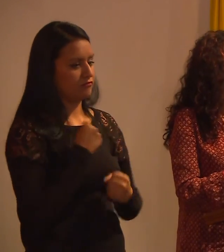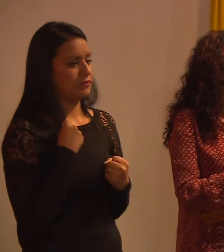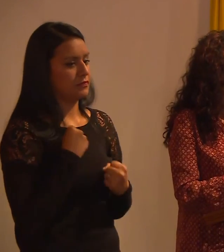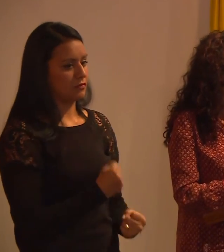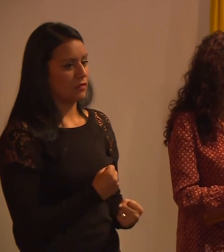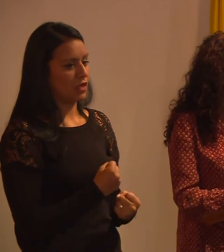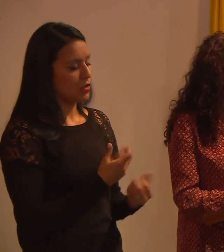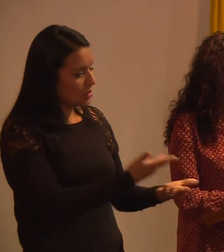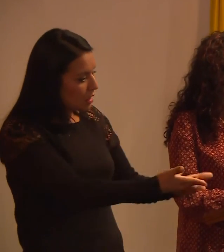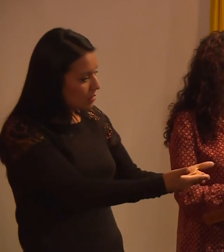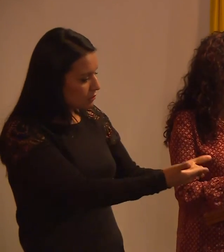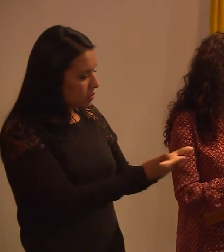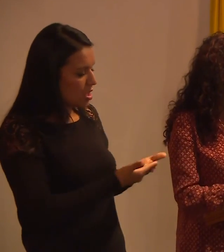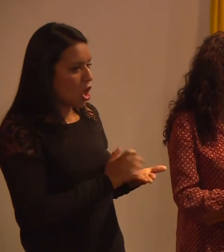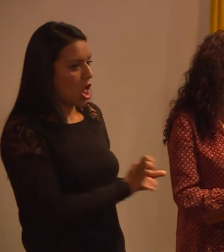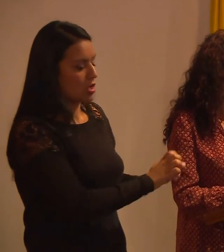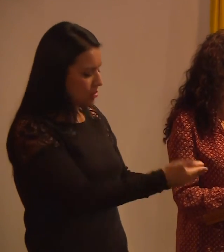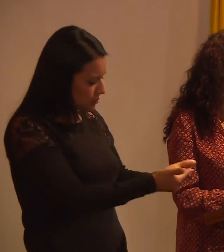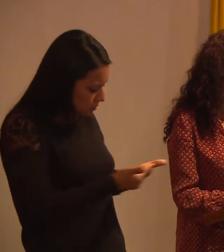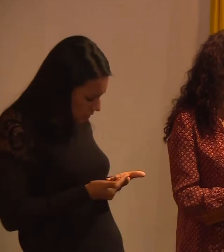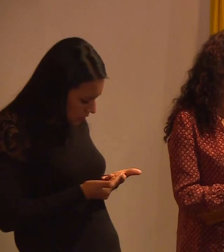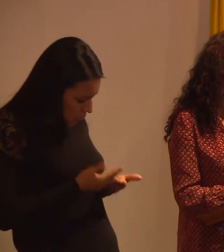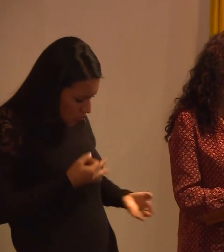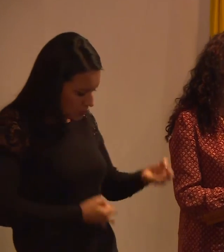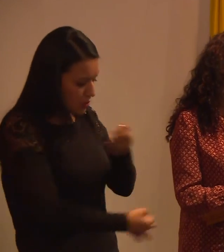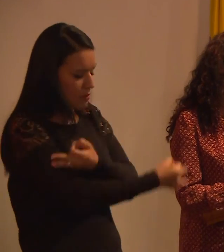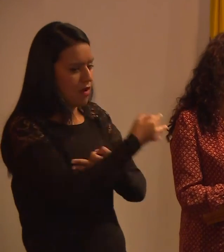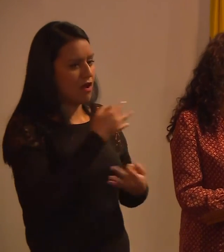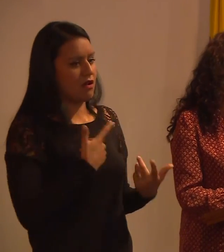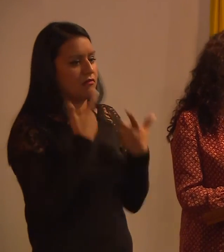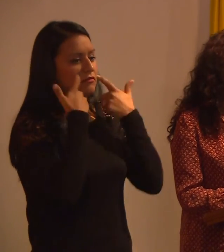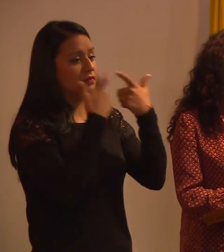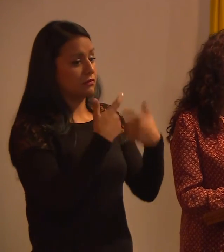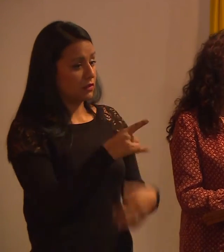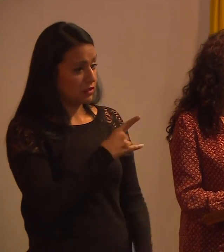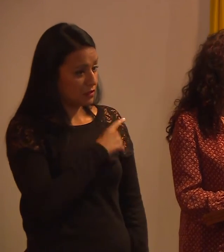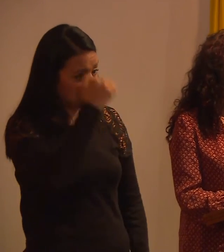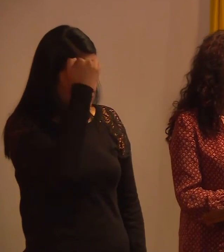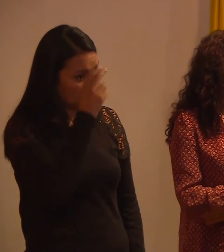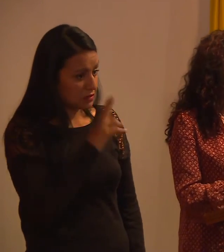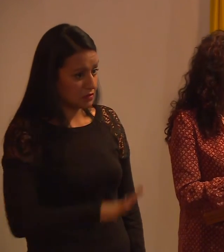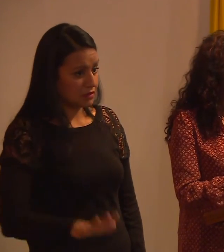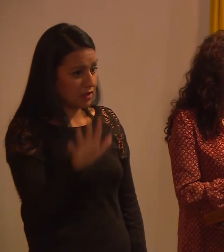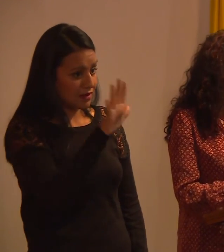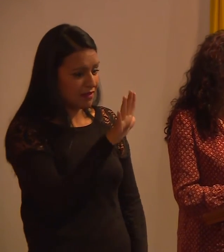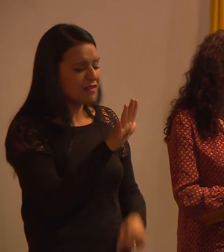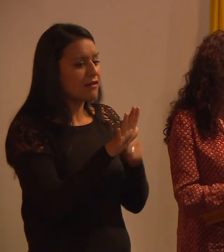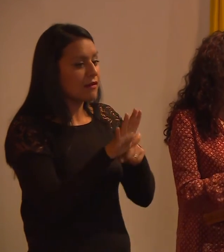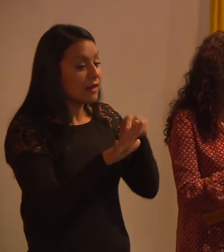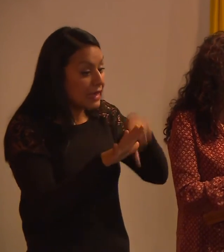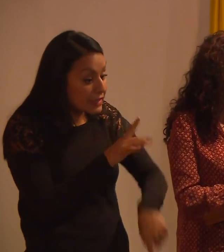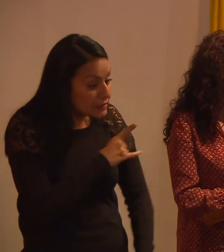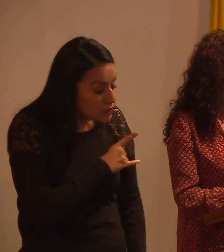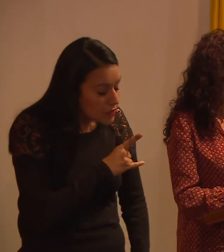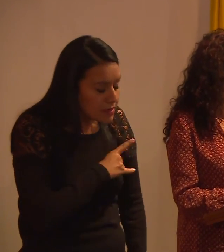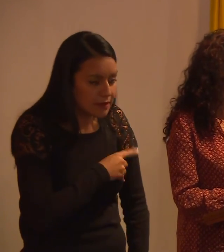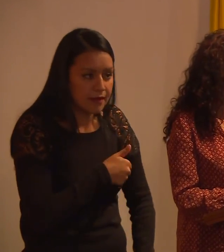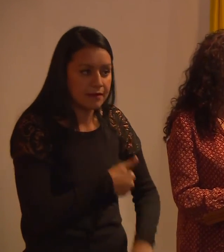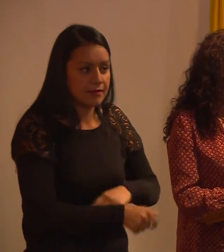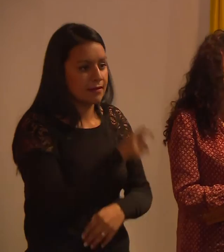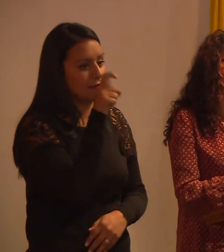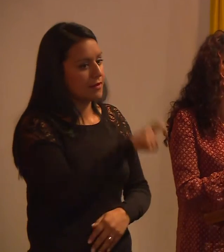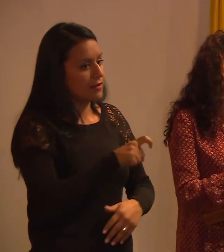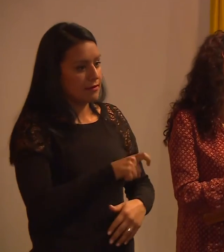las recepcionemos y las resignifiquemos, porque la Universidad Pedagógica Nacional, esta universidad la requiere el